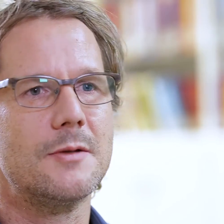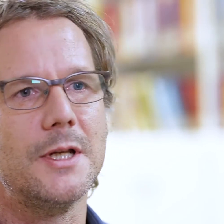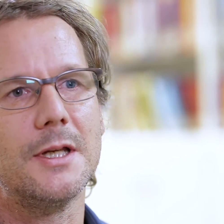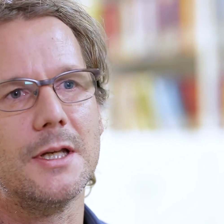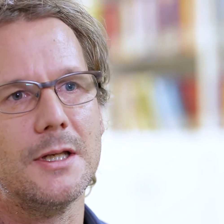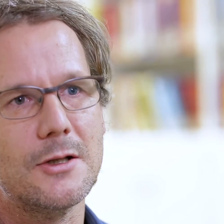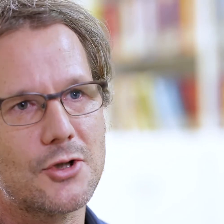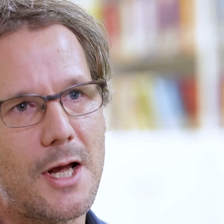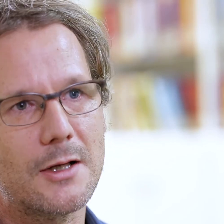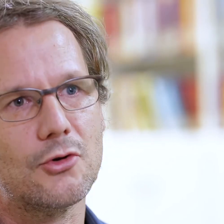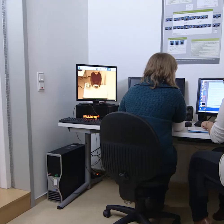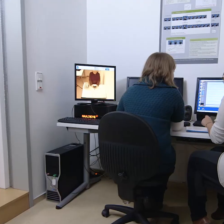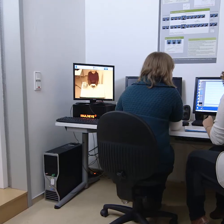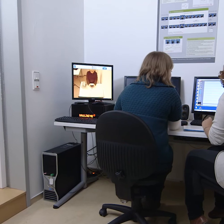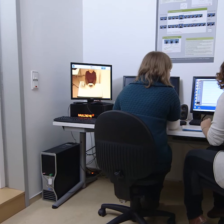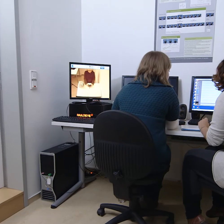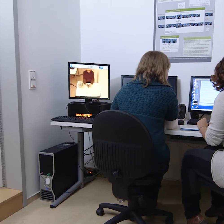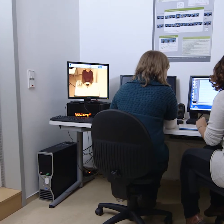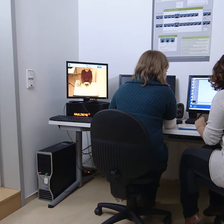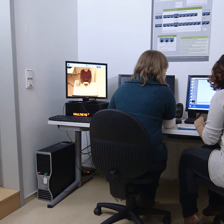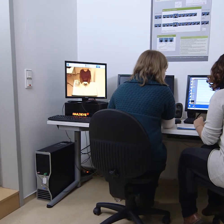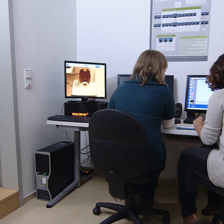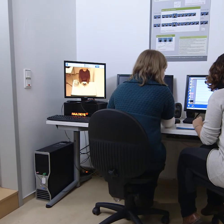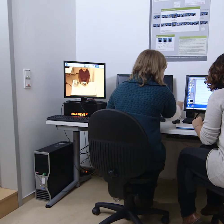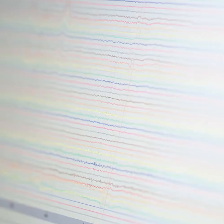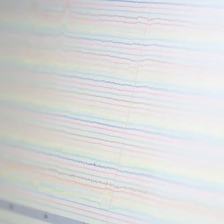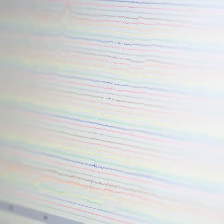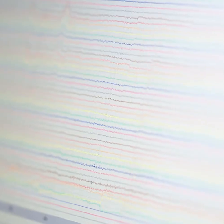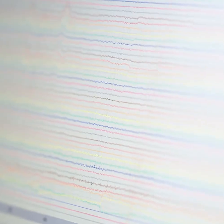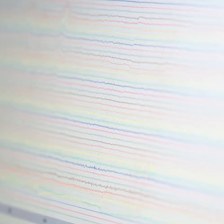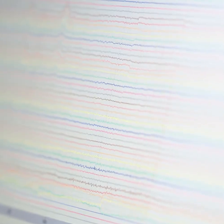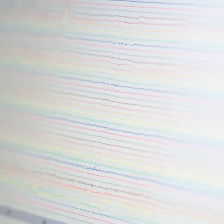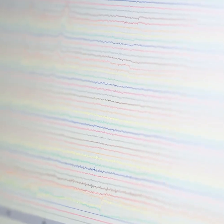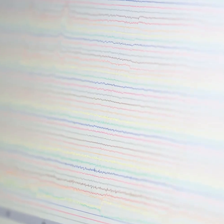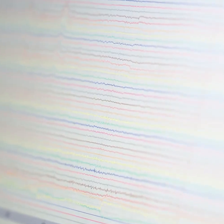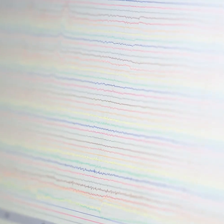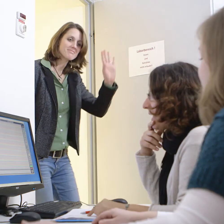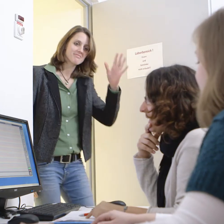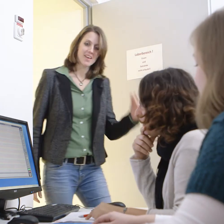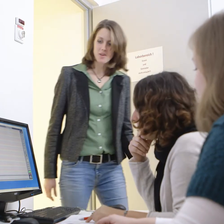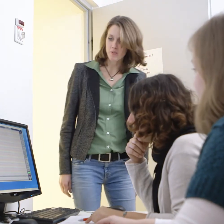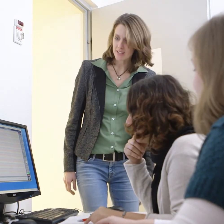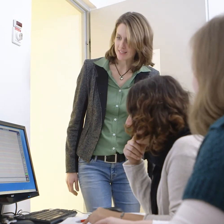im EEG niederschlagen, typischerweise durch ein Phänomen, was wir N400, eine Negativierung nach 400 Millisekunden, nennen.